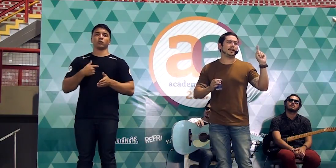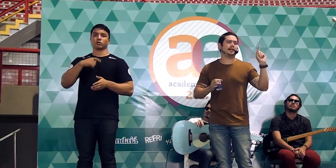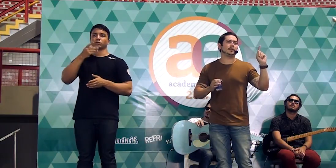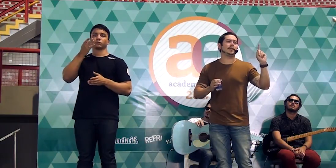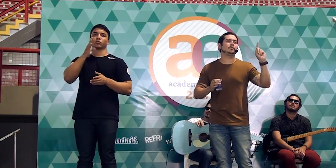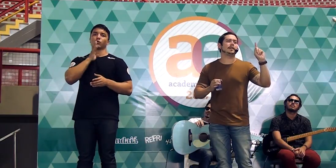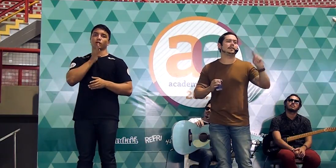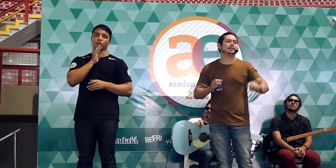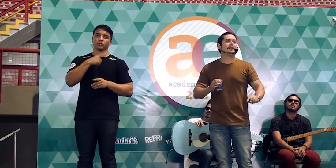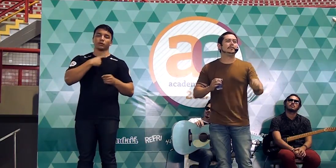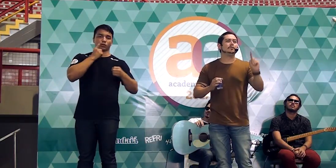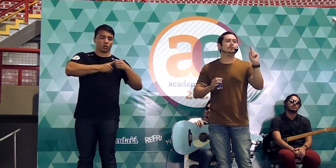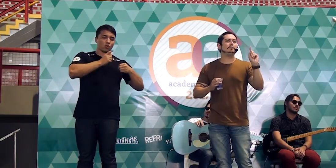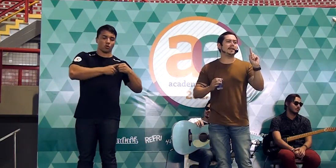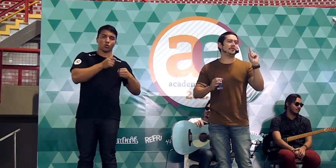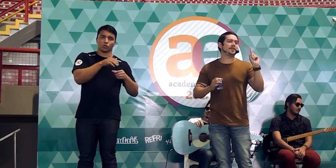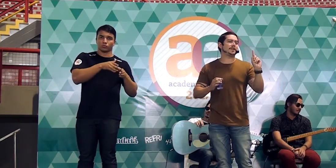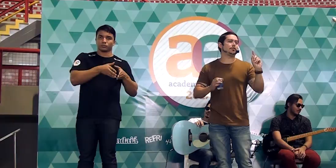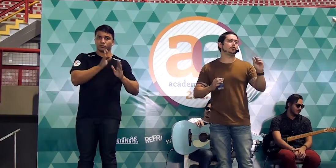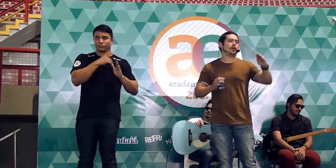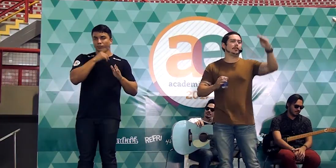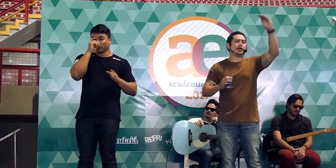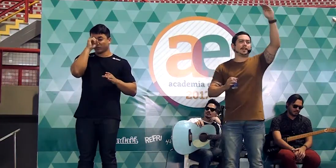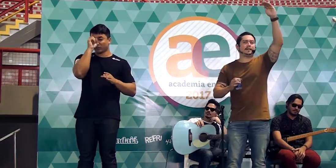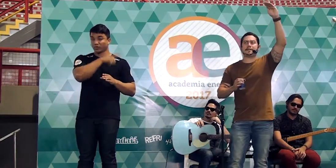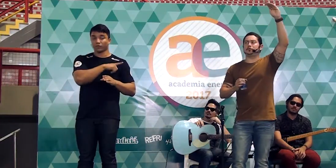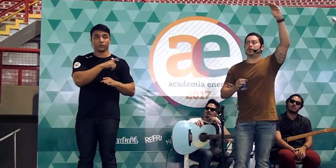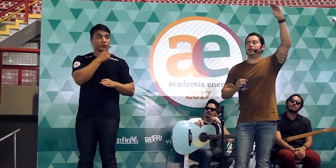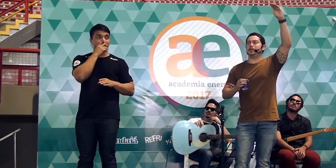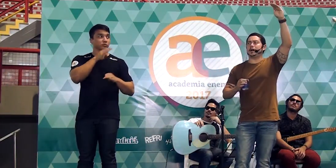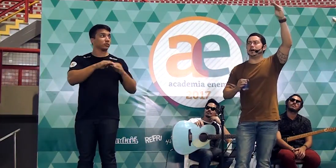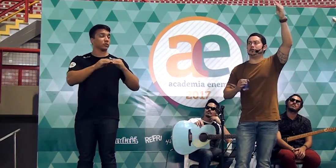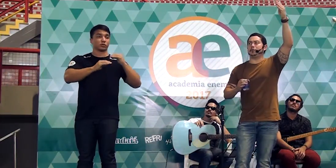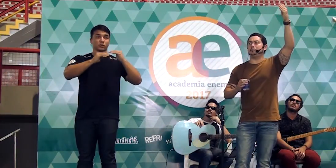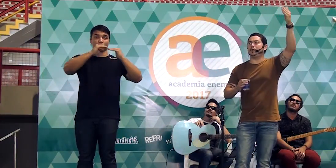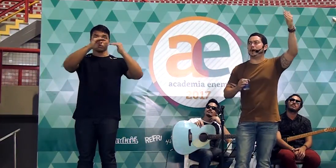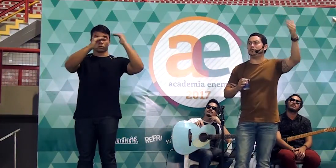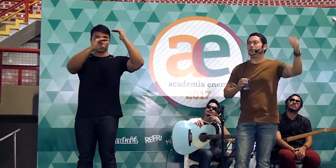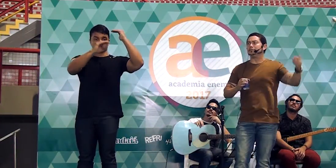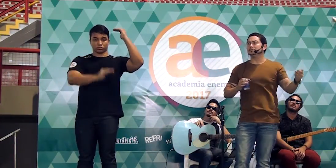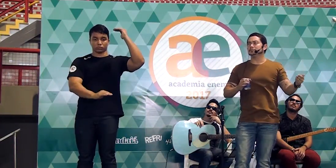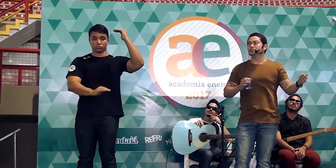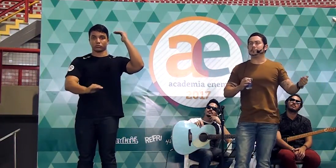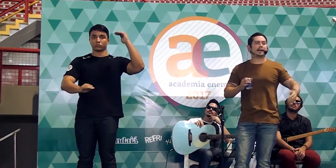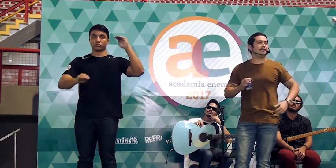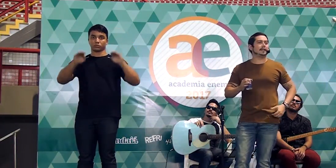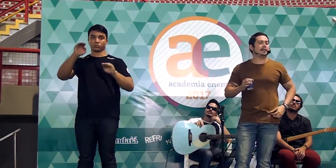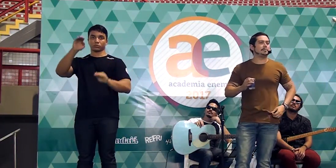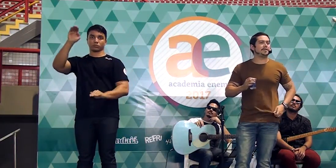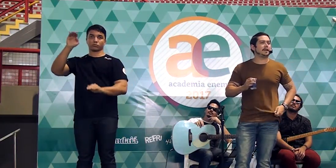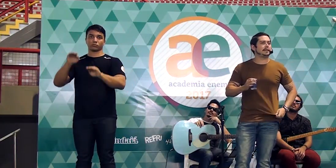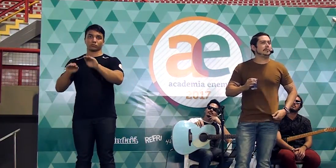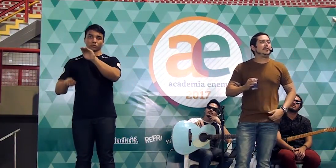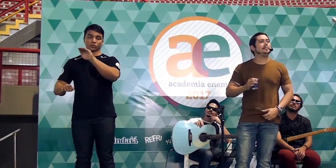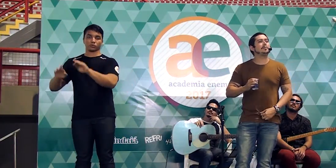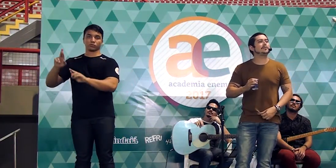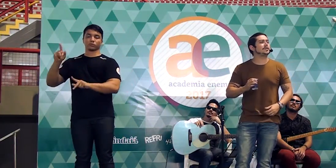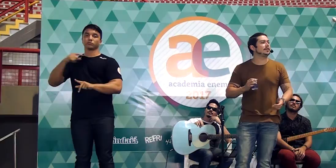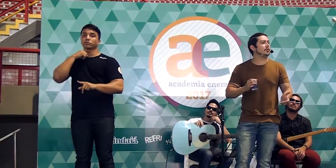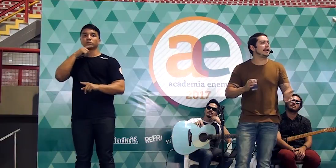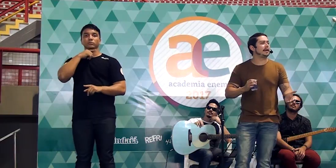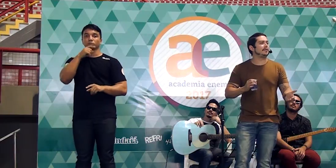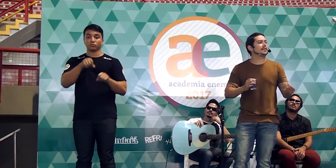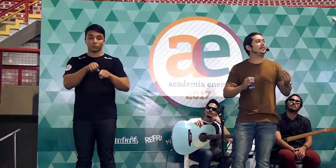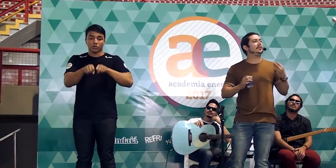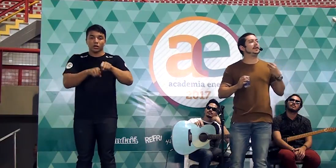interior sabe que ainda tem uma mais difícil ainda de controlar. Tem uma calçada dessa altura aqui, aí a outra é um buraco. Para quem está andando de bicicleta, meu filho, mesmo que